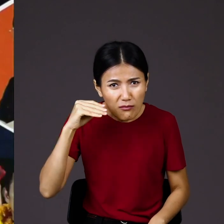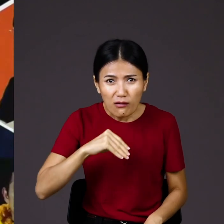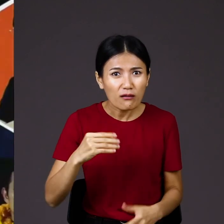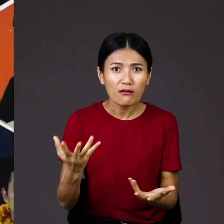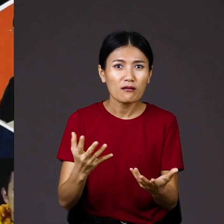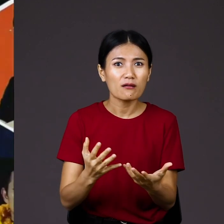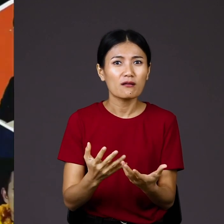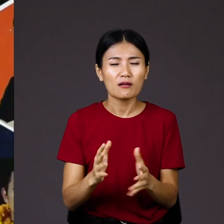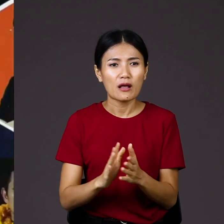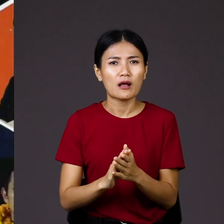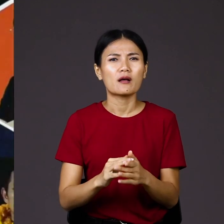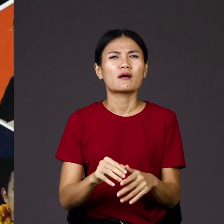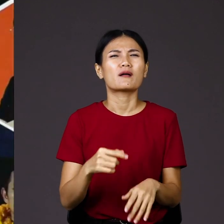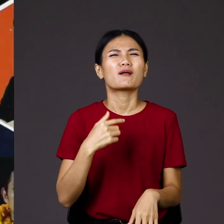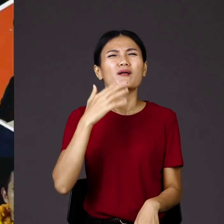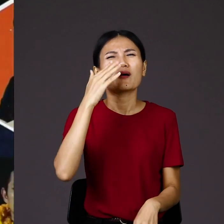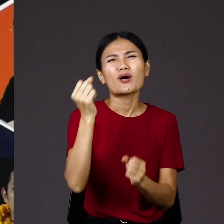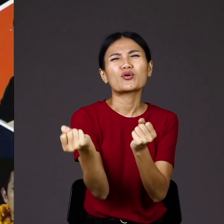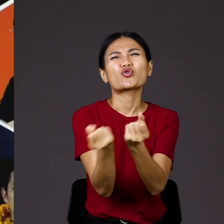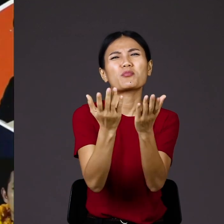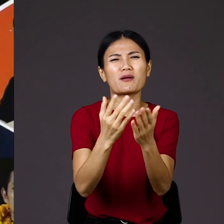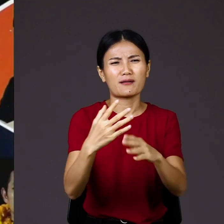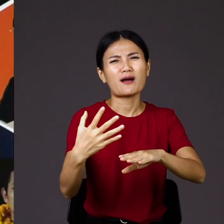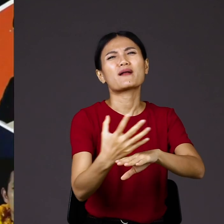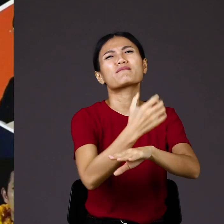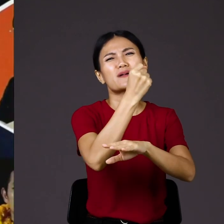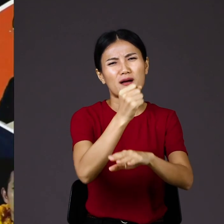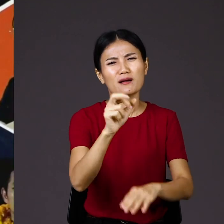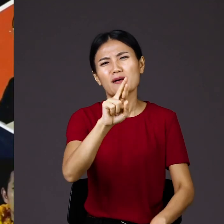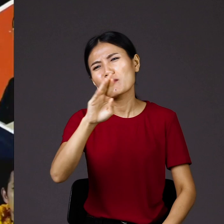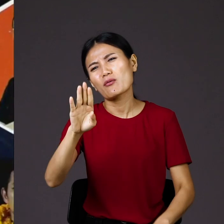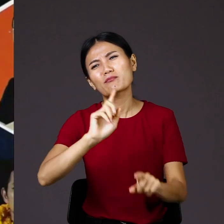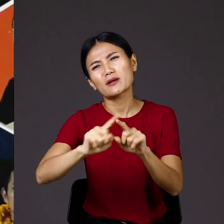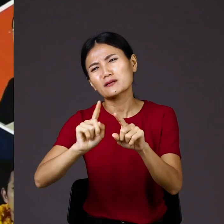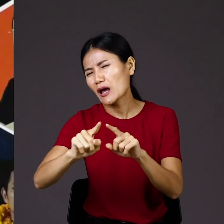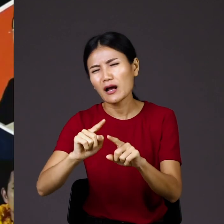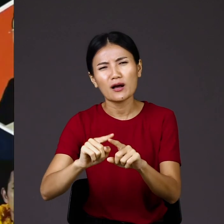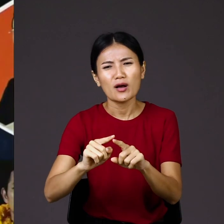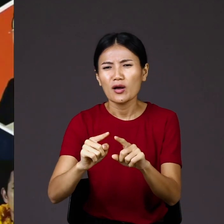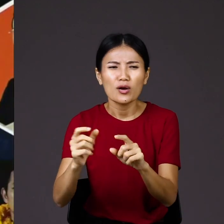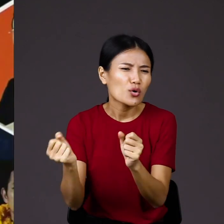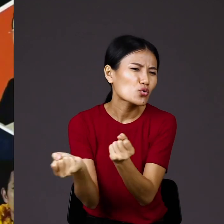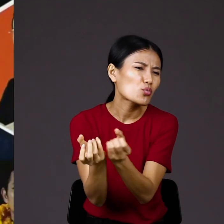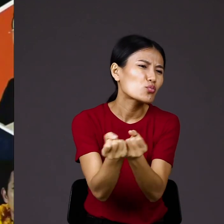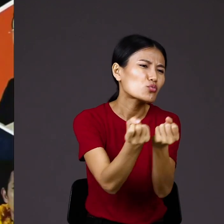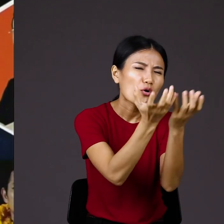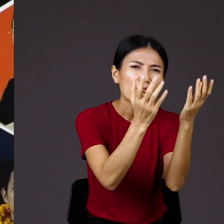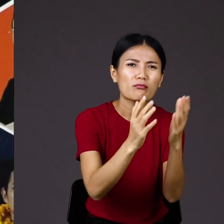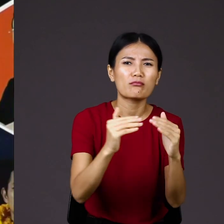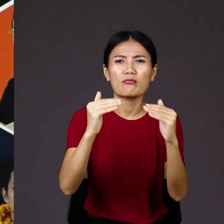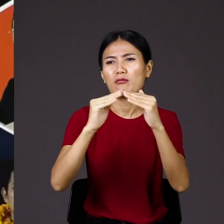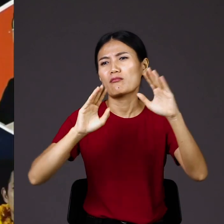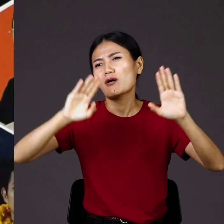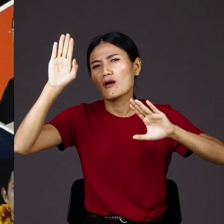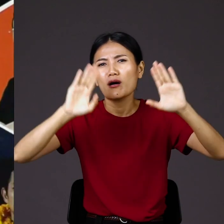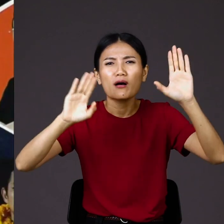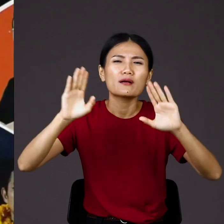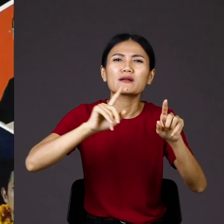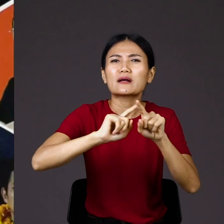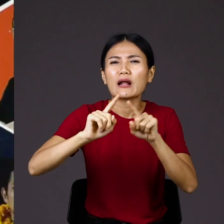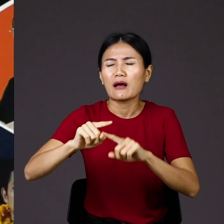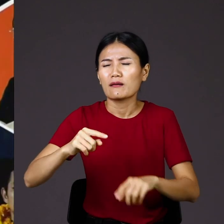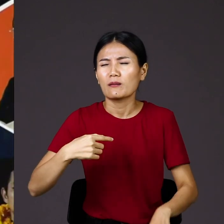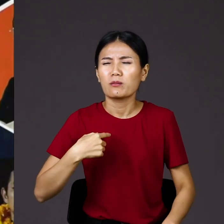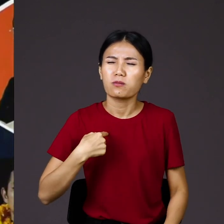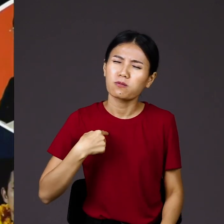ยตลอดเวลาแล้วทำให้การเมืองมันเสียระบบกันหมดประชาธิปไตยมันไม่มีสุขภาพที่ดีเพียง